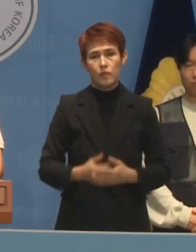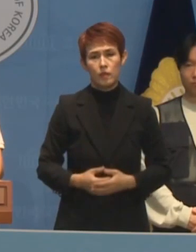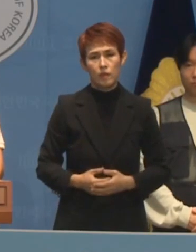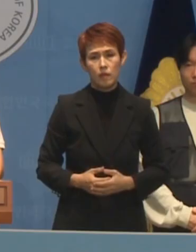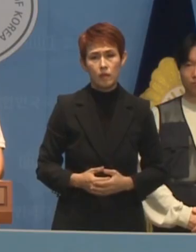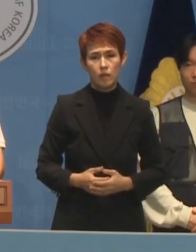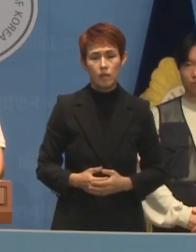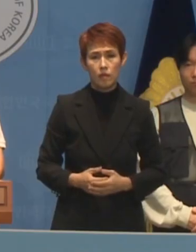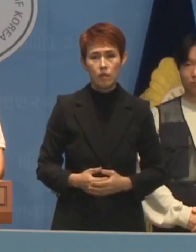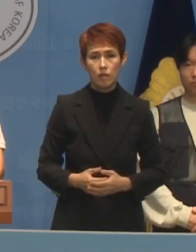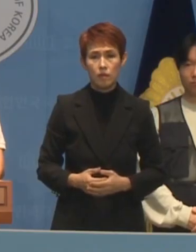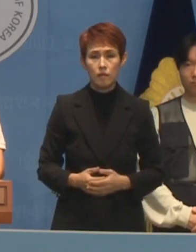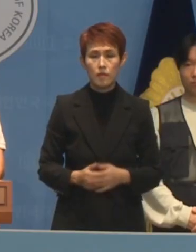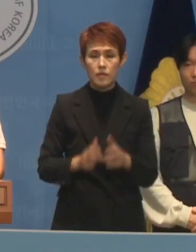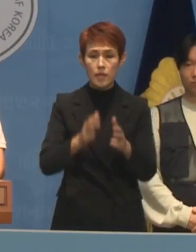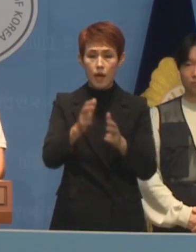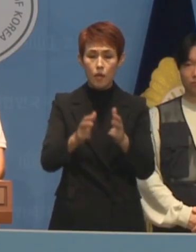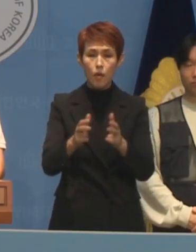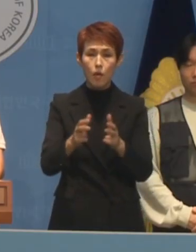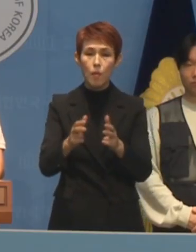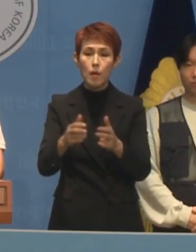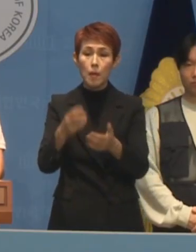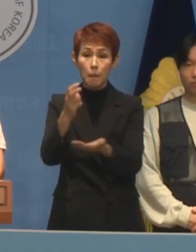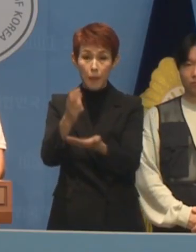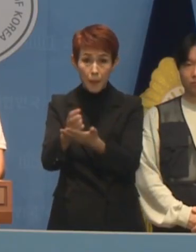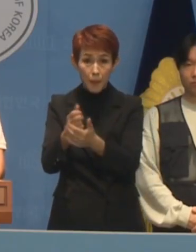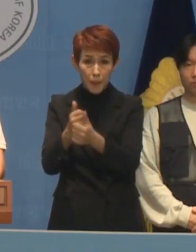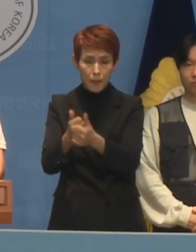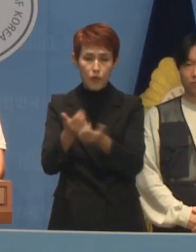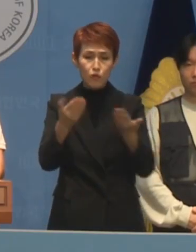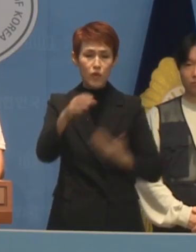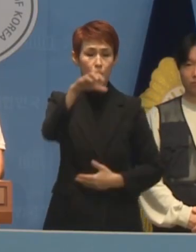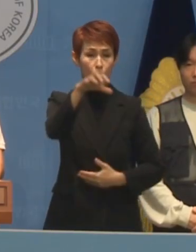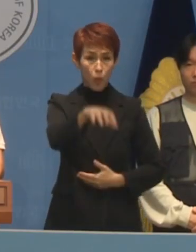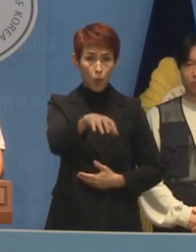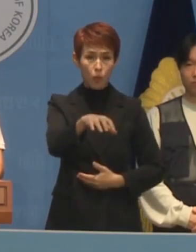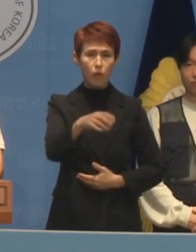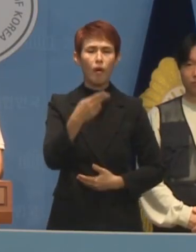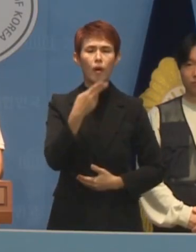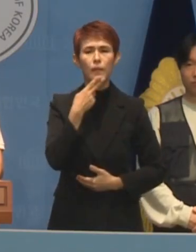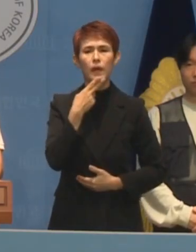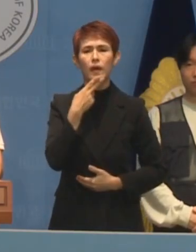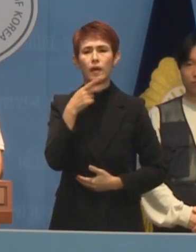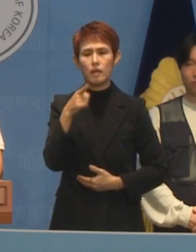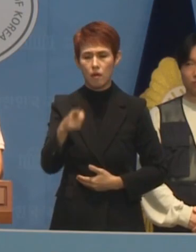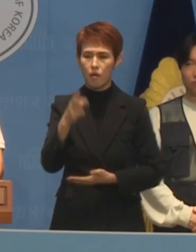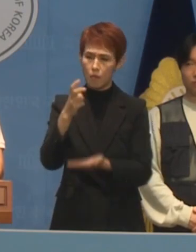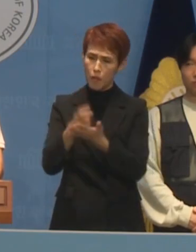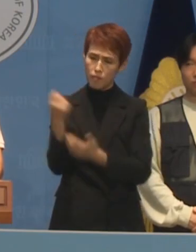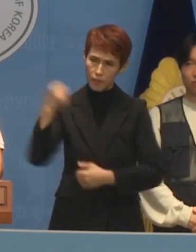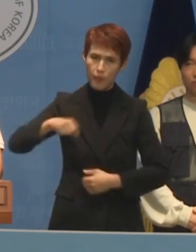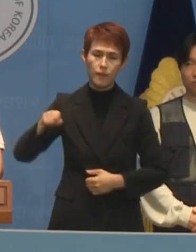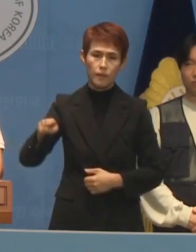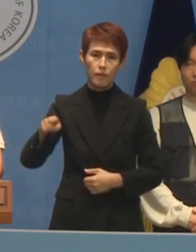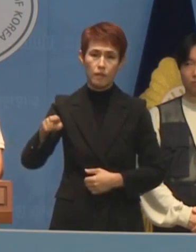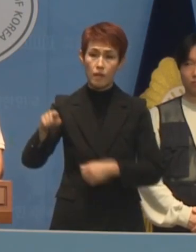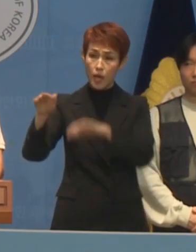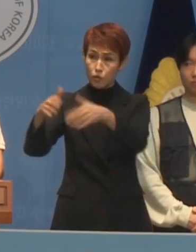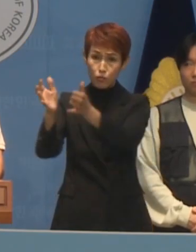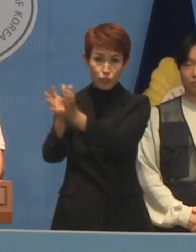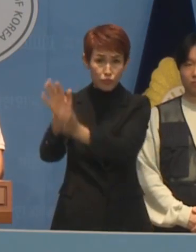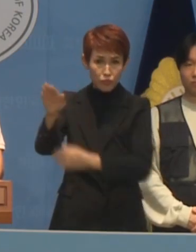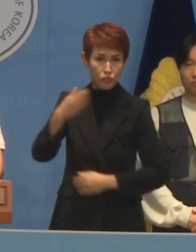이는 산업안전보건법상 휴게시설 요건을 충족하지 못한 명백한 위법이며 해수부는